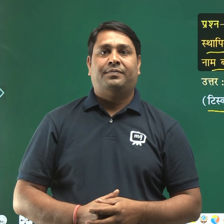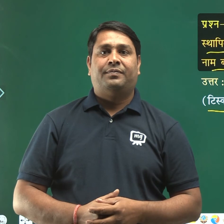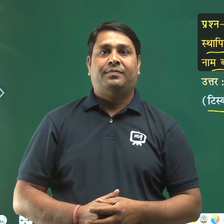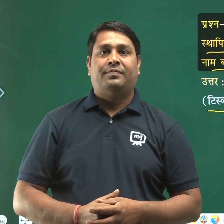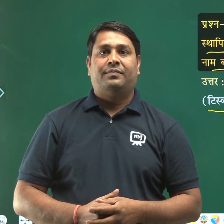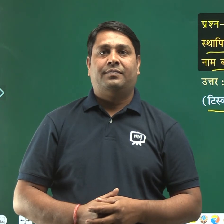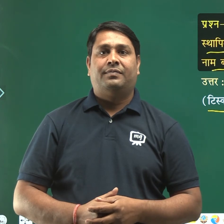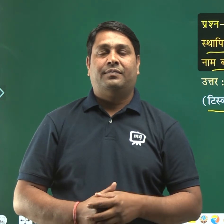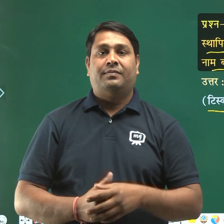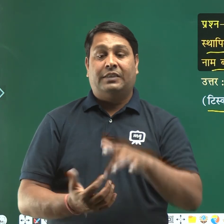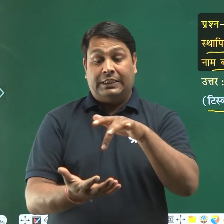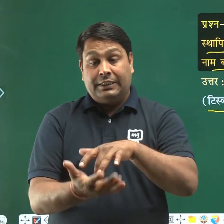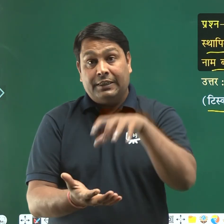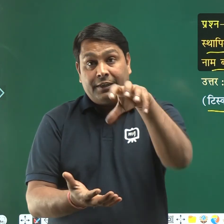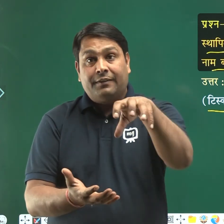जमशेदपुर।